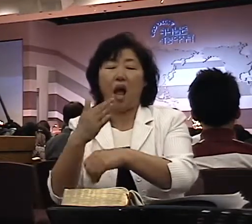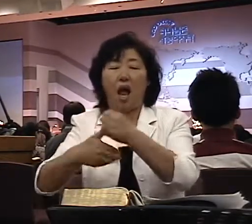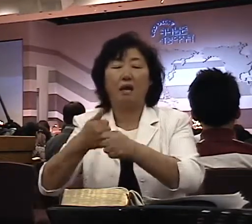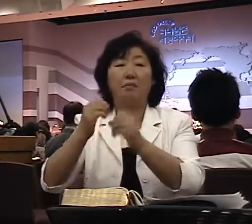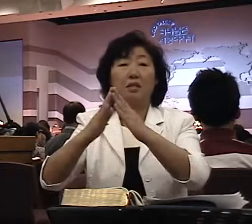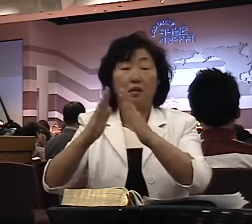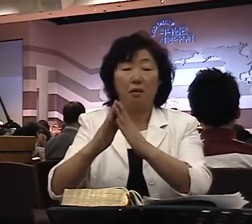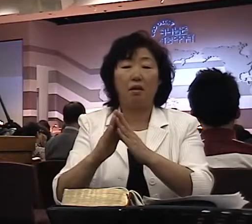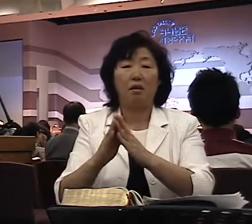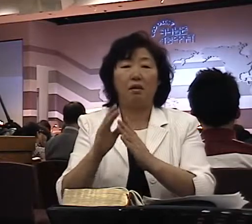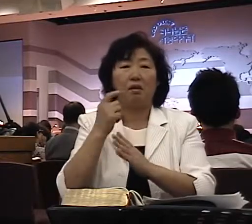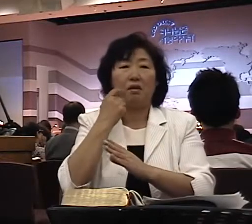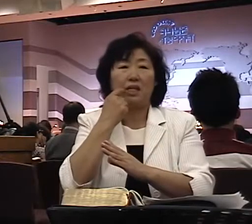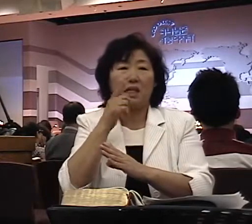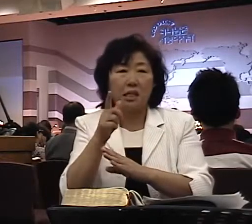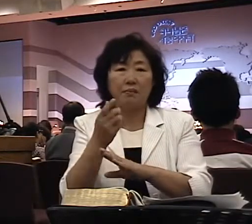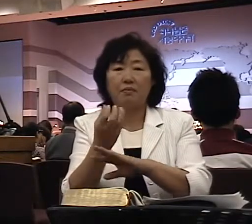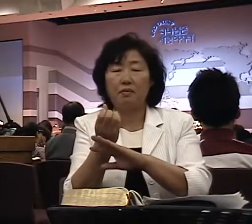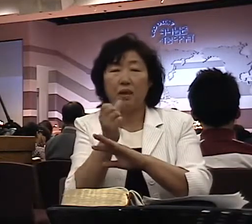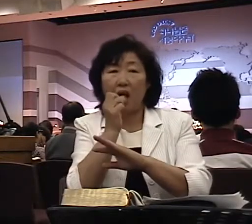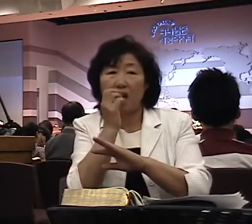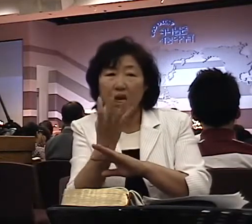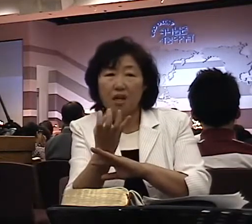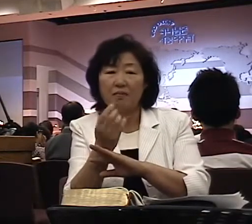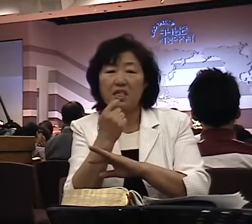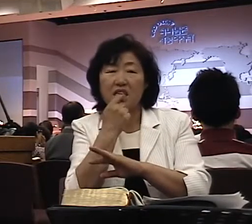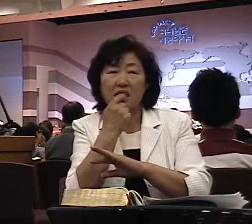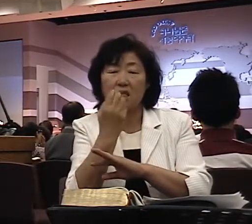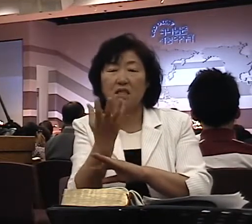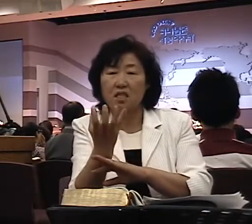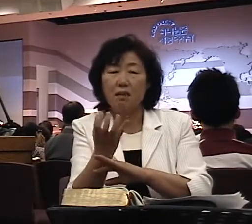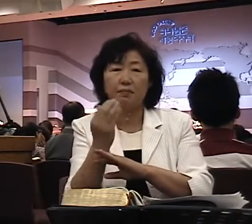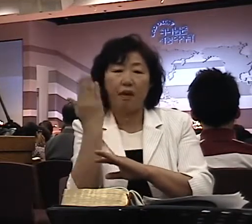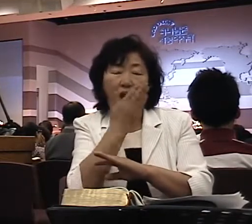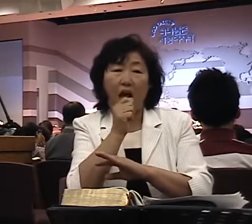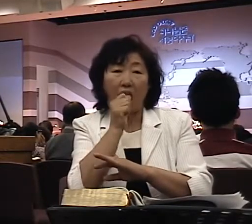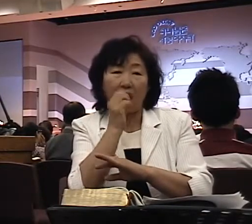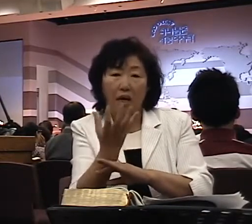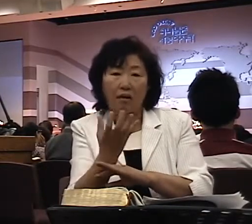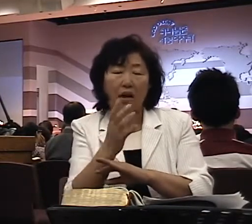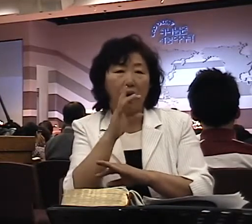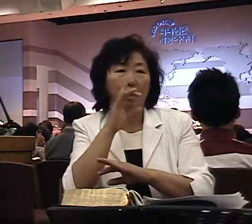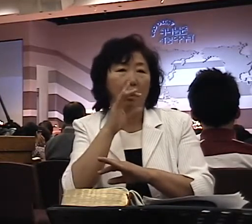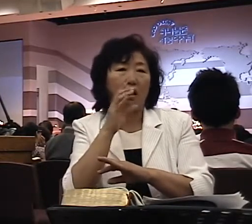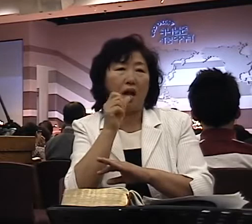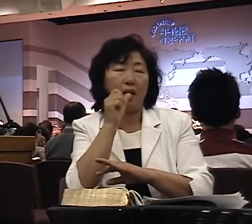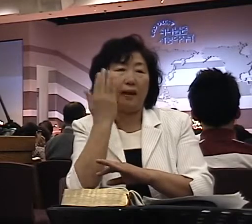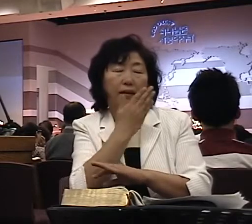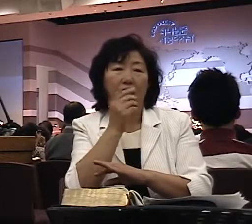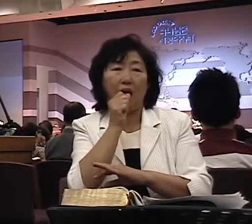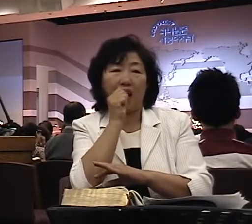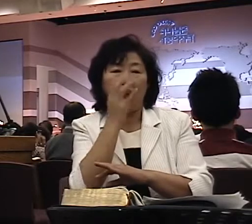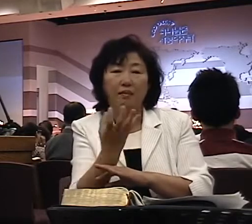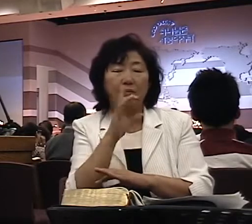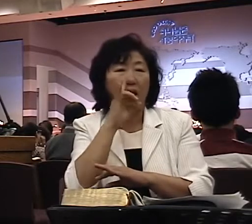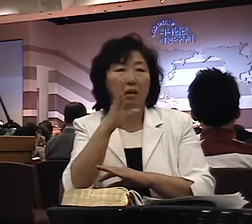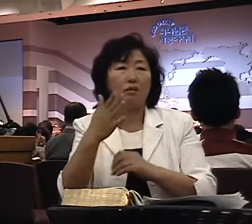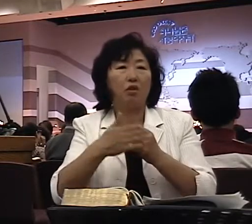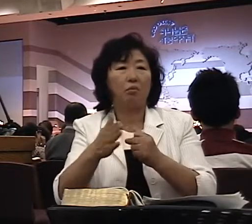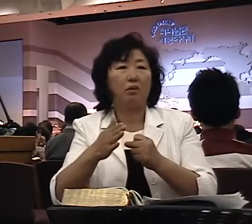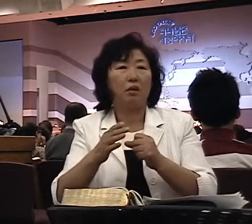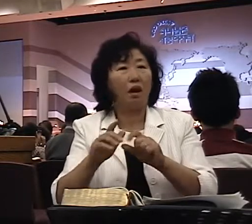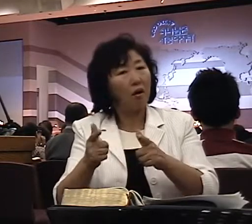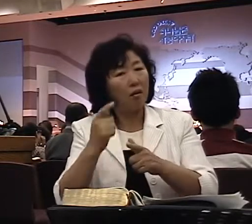나무그릇이 있지만 하나님이 사용하시는 그릇은 깨끗한 그릇이라고 했는데 깨끗한 그릇이 안 되기 때문이 아닐까요?